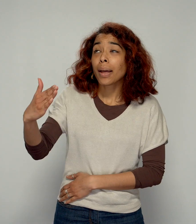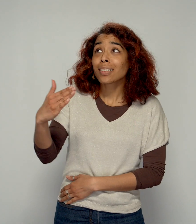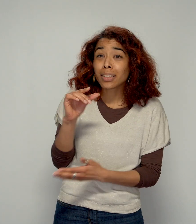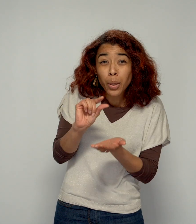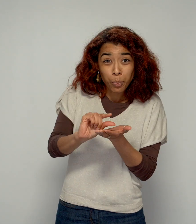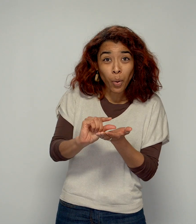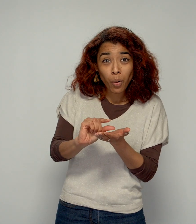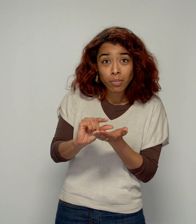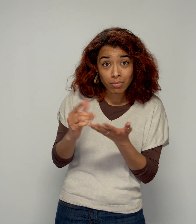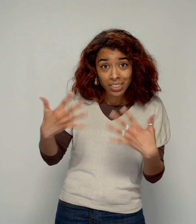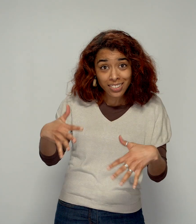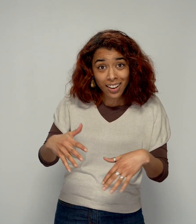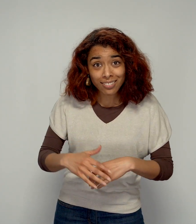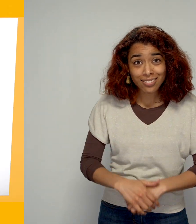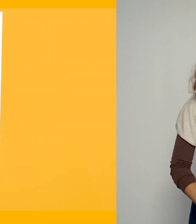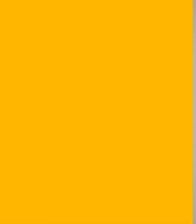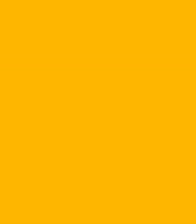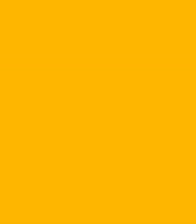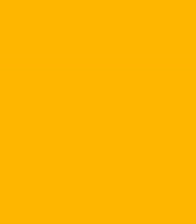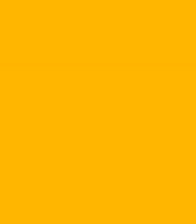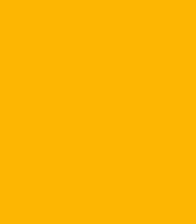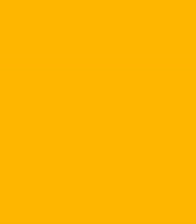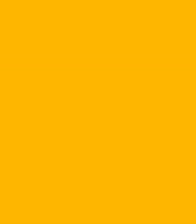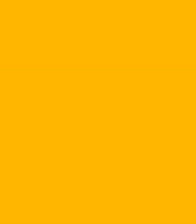Ça vous est déjà arrivé de dire merci pour le peu?